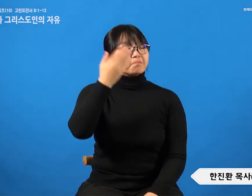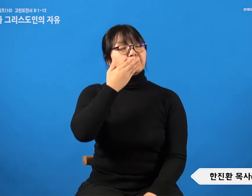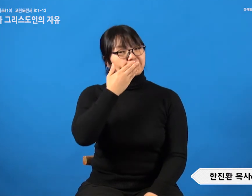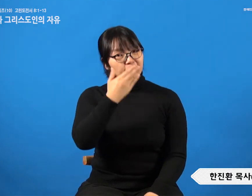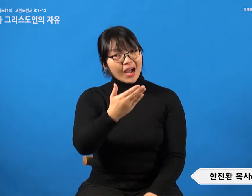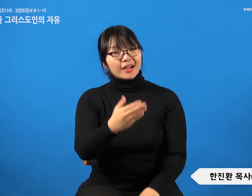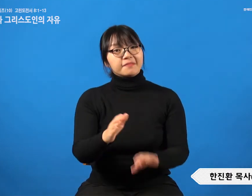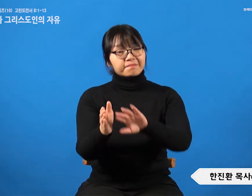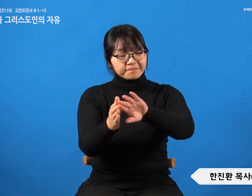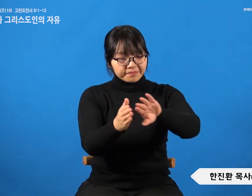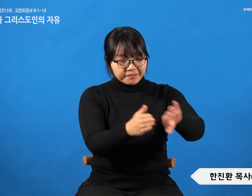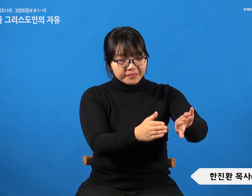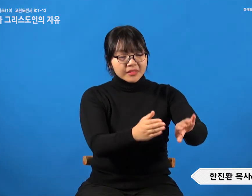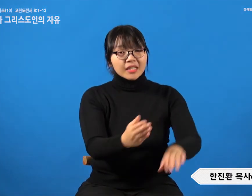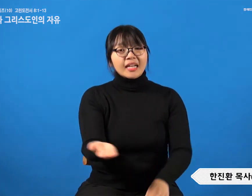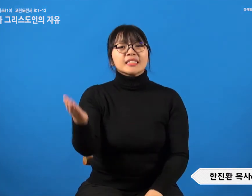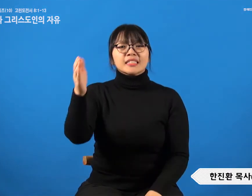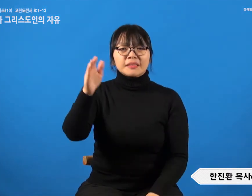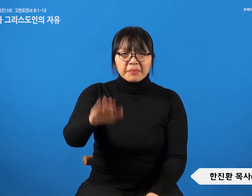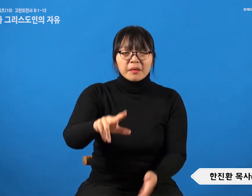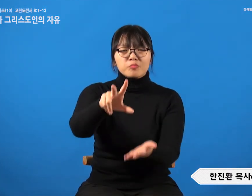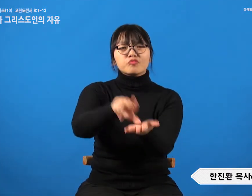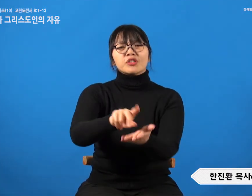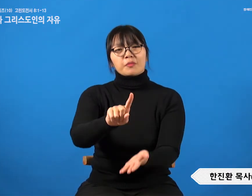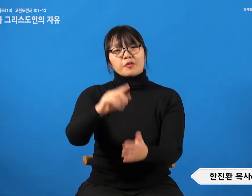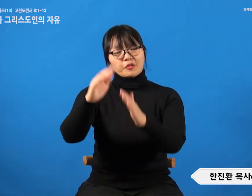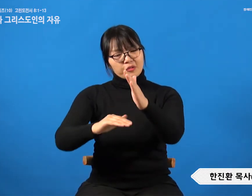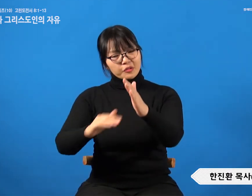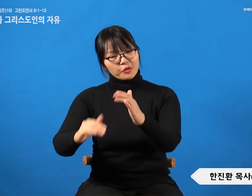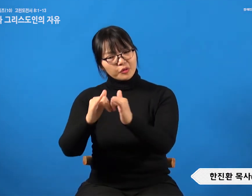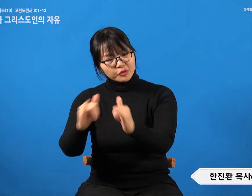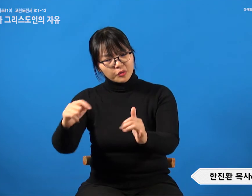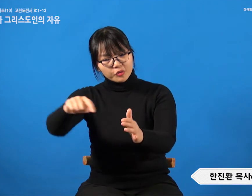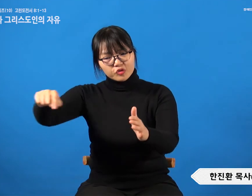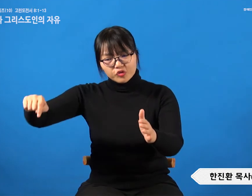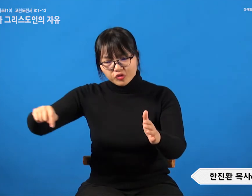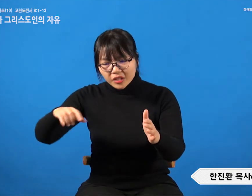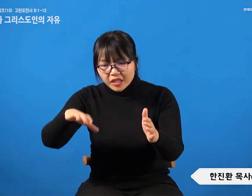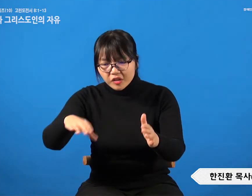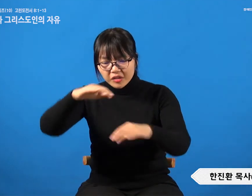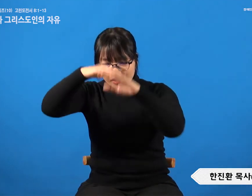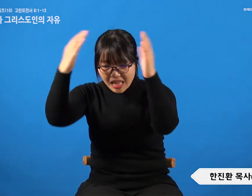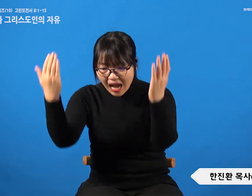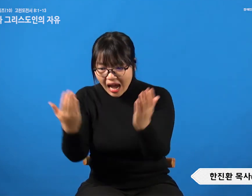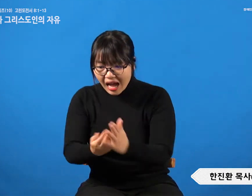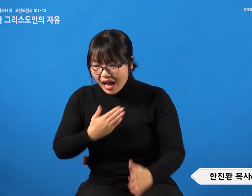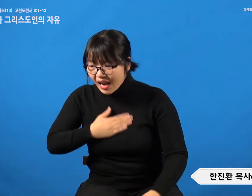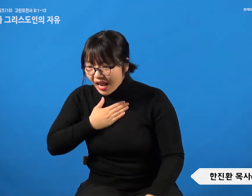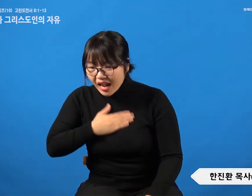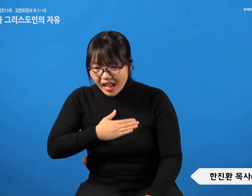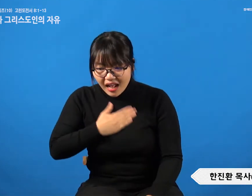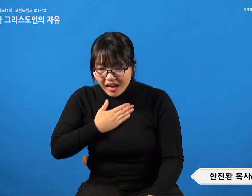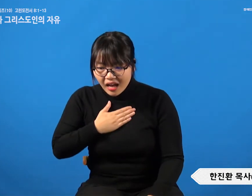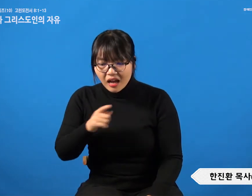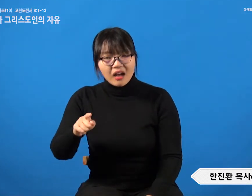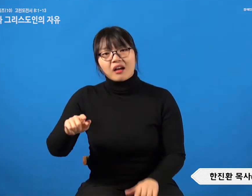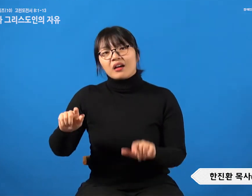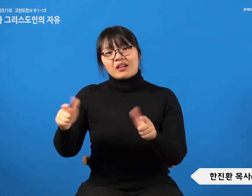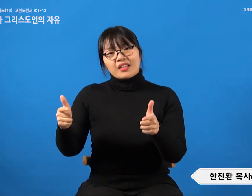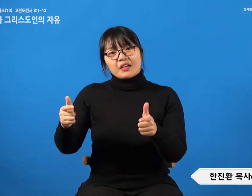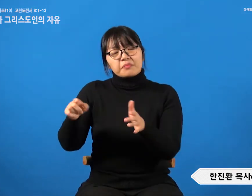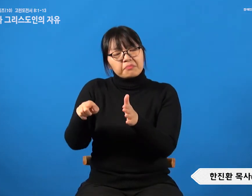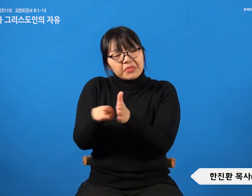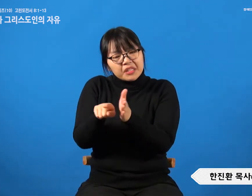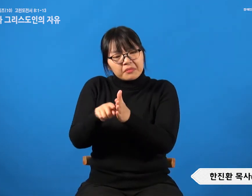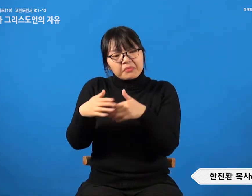신자들 중에서 다 그런 바른 지식을 가지고 있는 것은 아닙니다. 믿음이 약한 사람들도